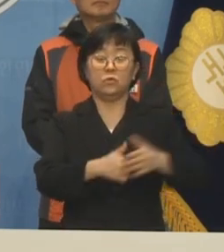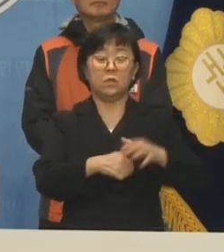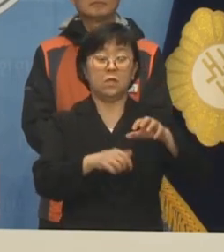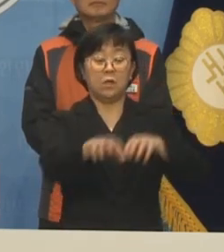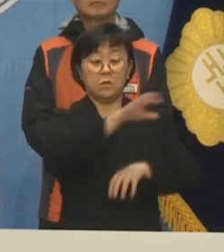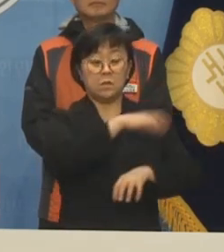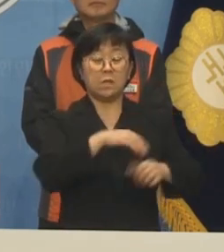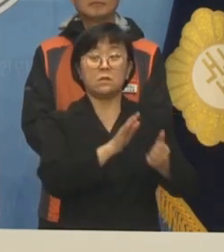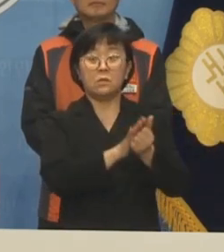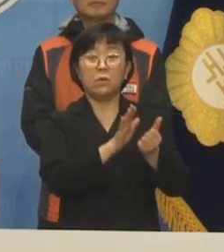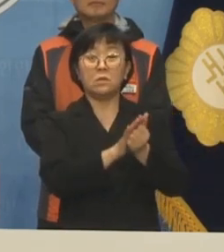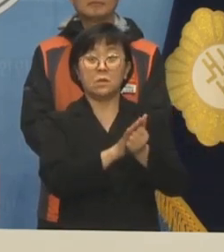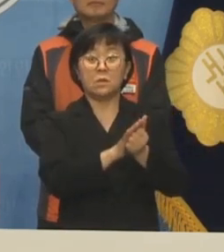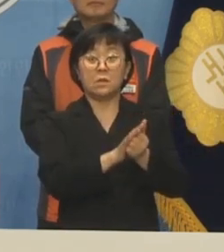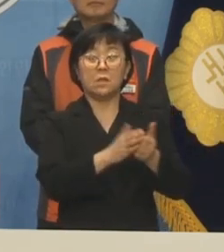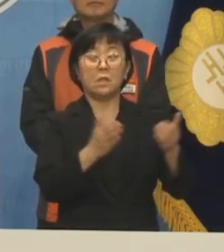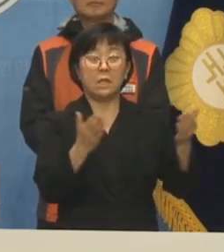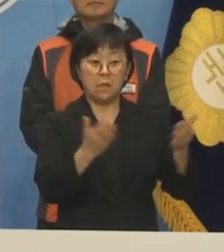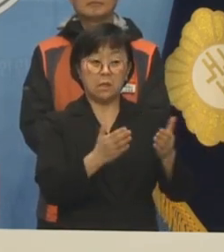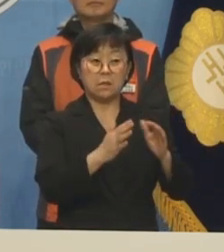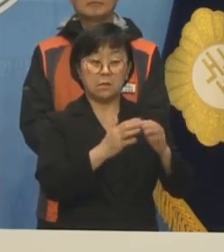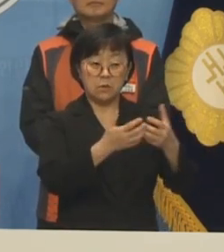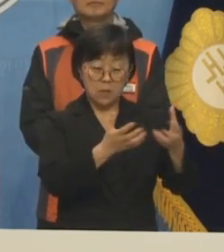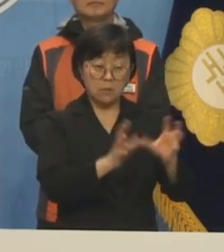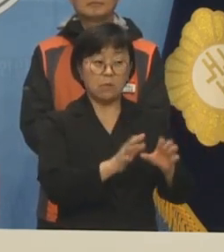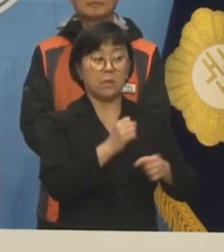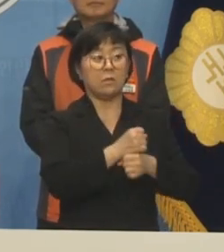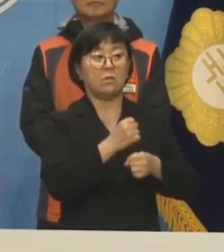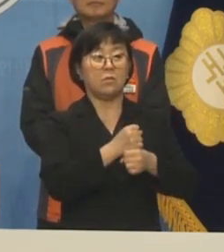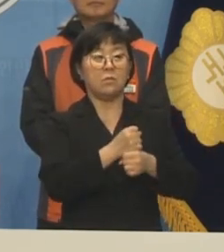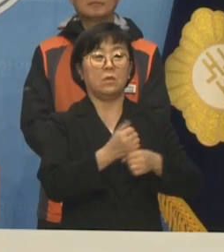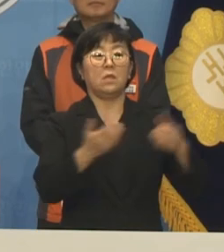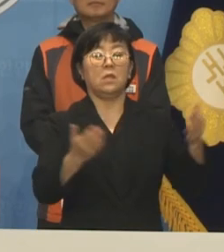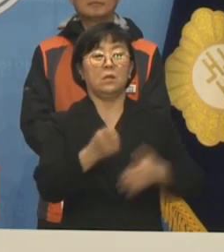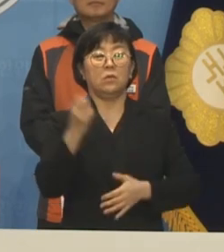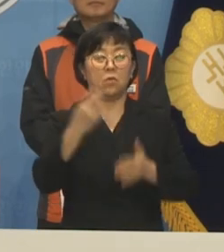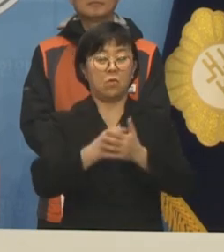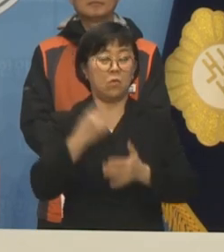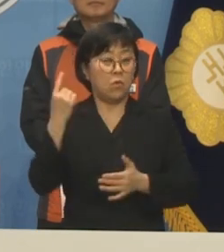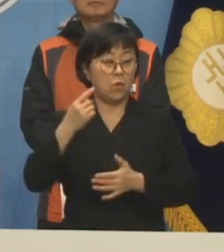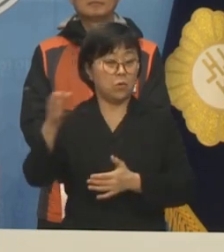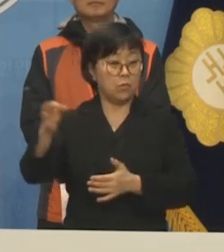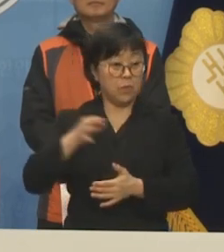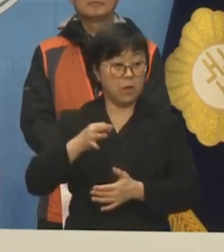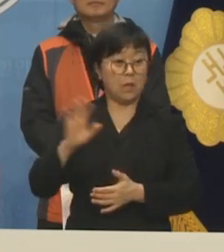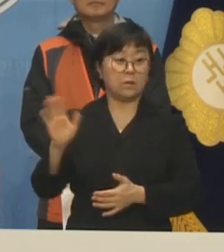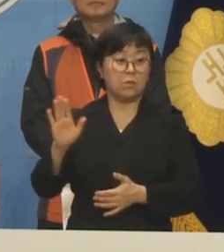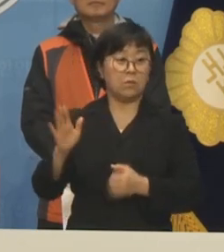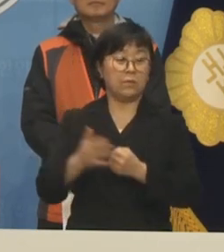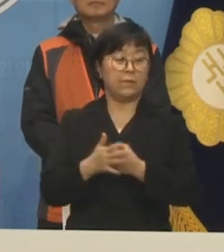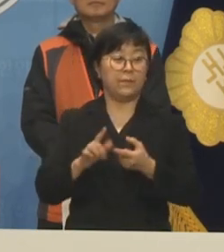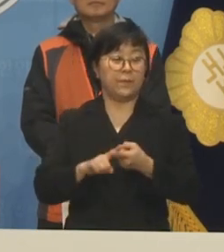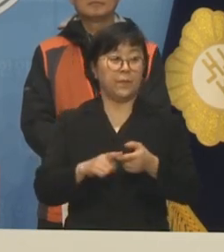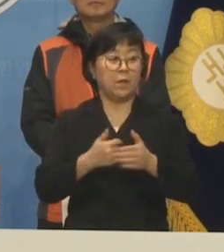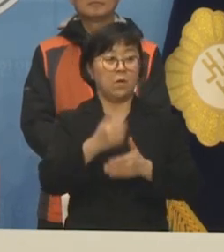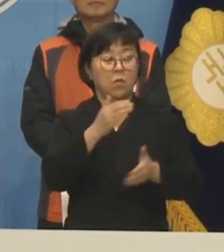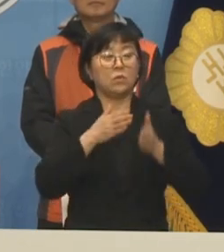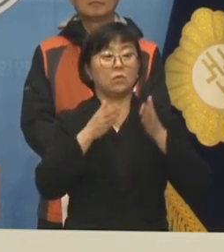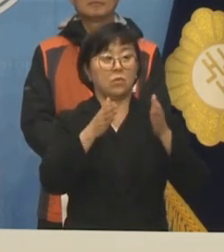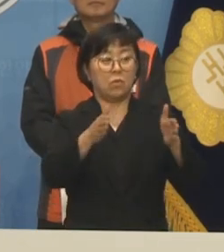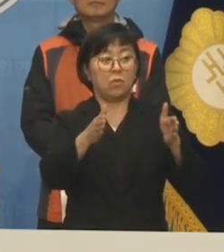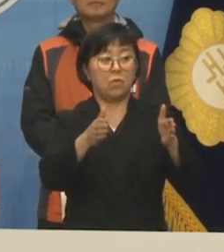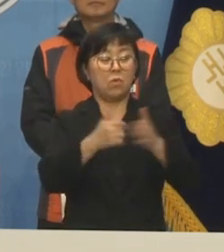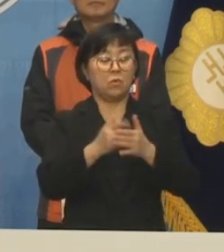현장 지원직이라는 직군을 신설하였고 업무 또한 톨게이트 요금 수납원 업무가 아닌